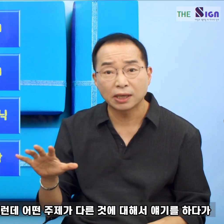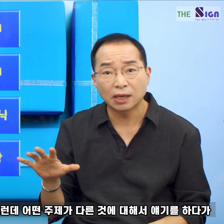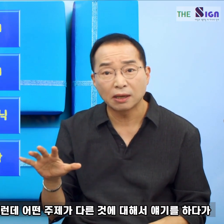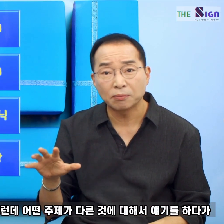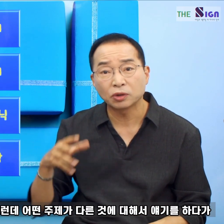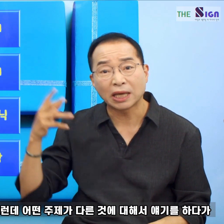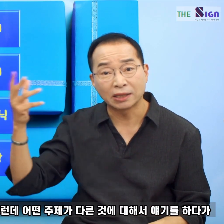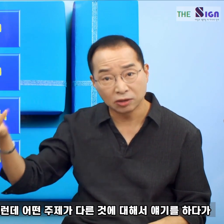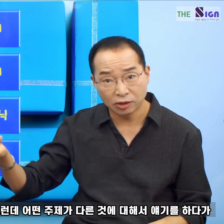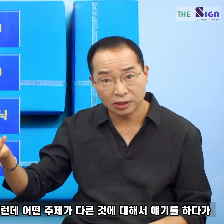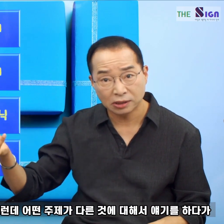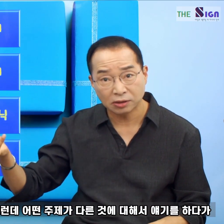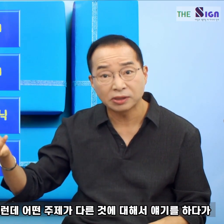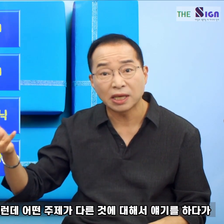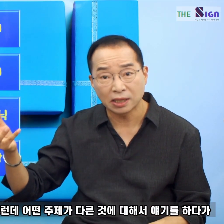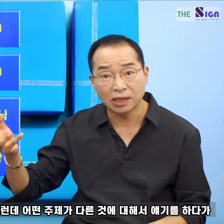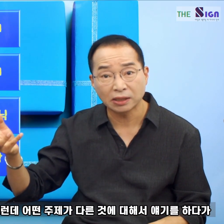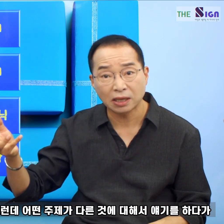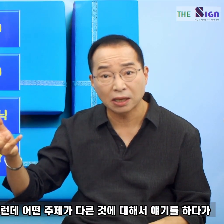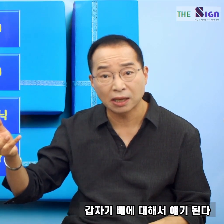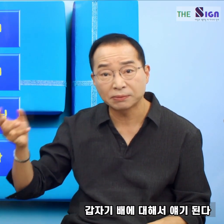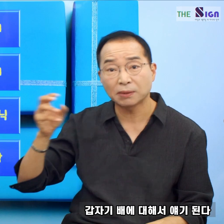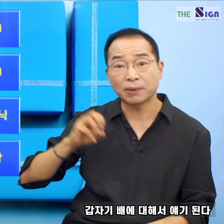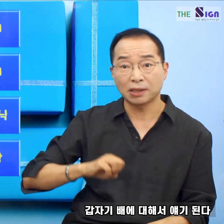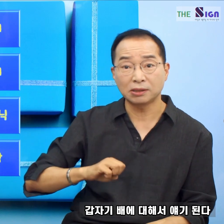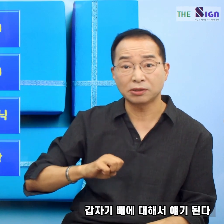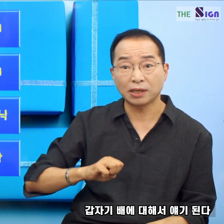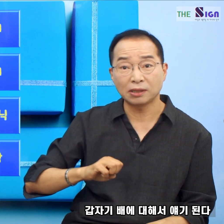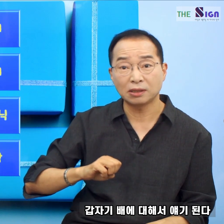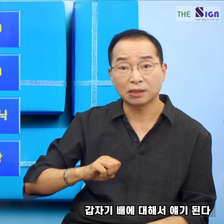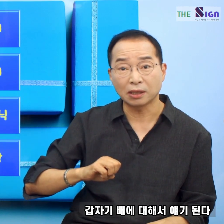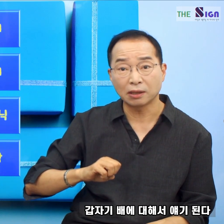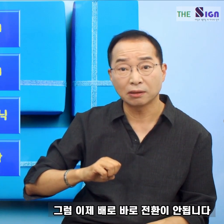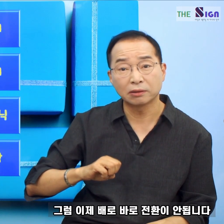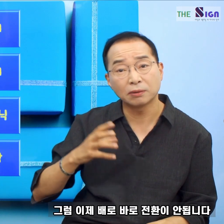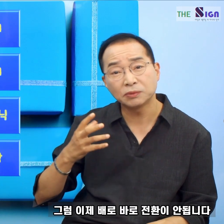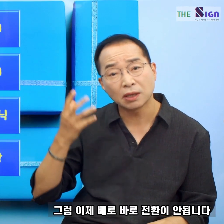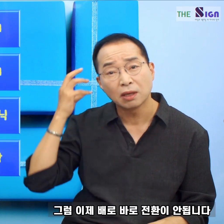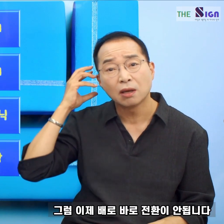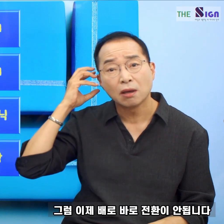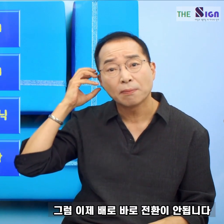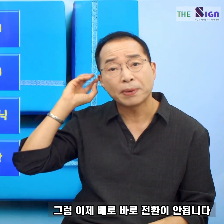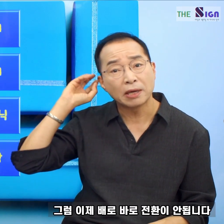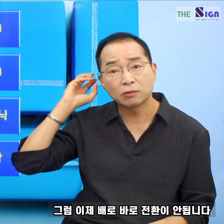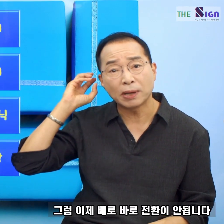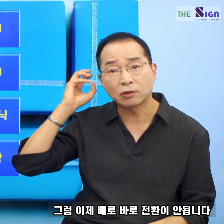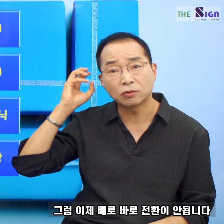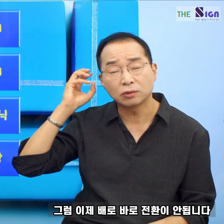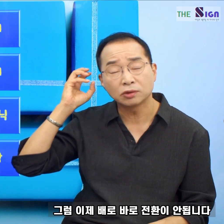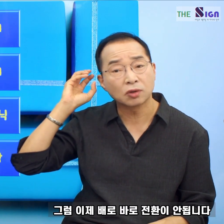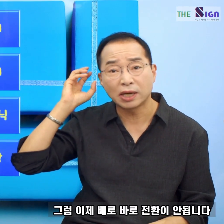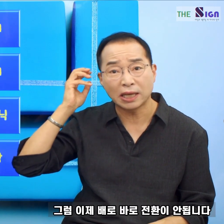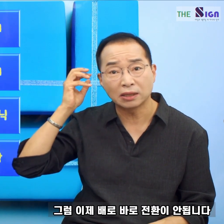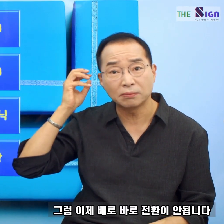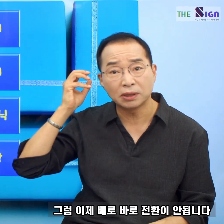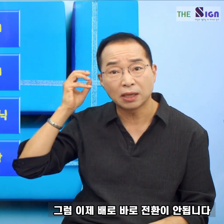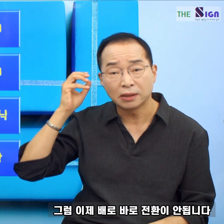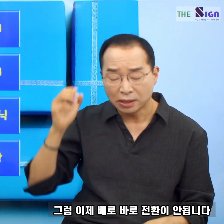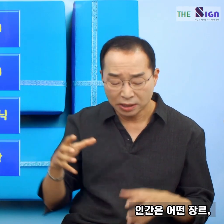주제가 뭐 다른 거에 대해서 이제 얘기를 하다가 갑자기 배에 대해서 얘기가 된다. 그럼 이제 배로 바로 전환이 안 됩니다.